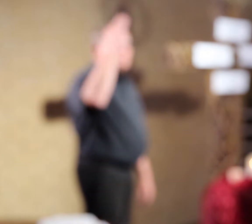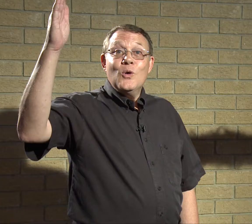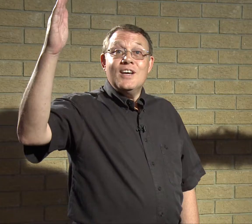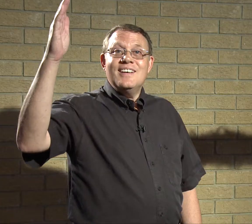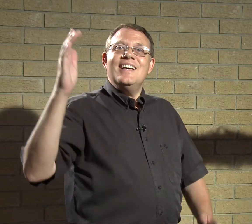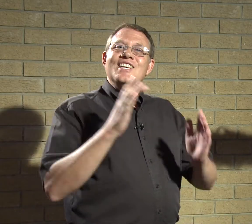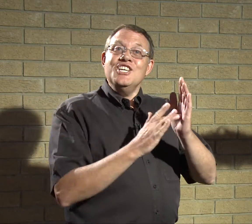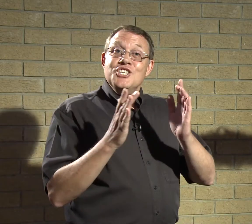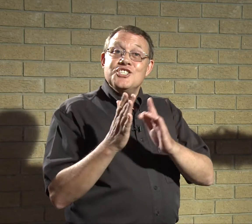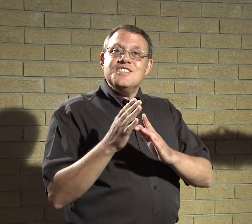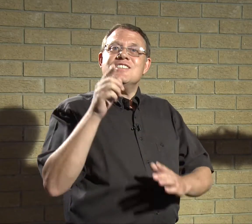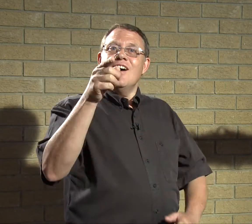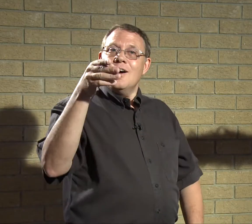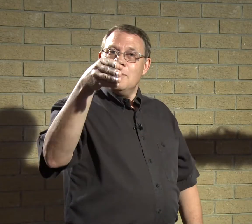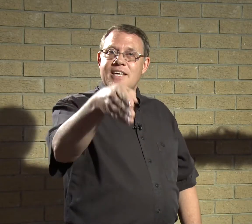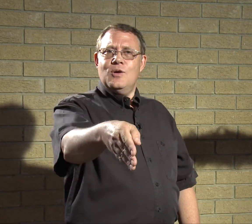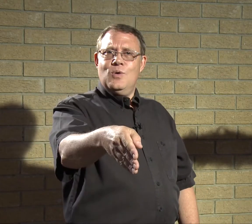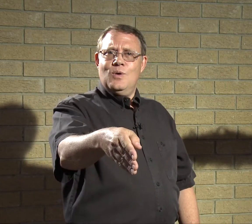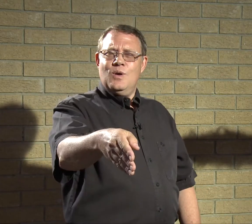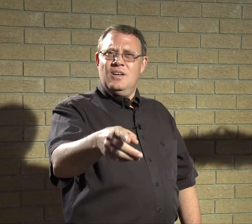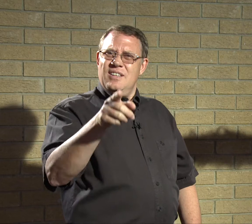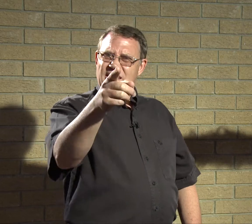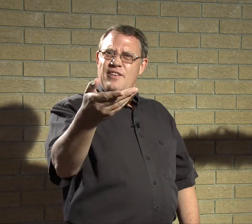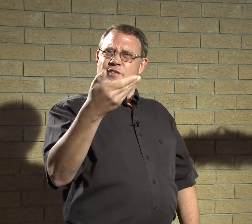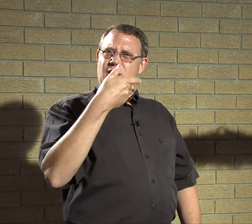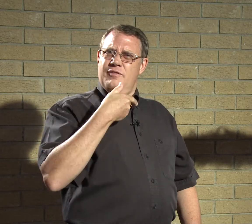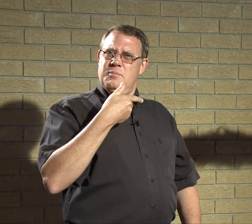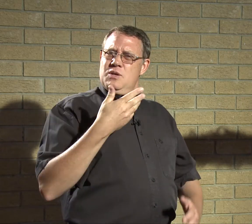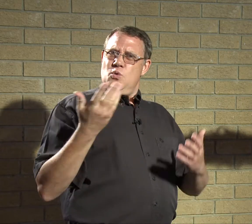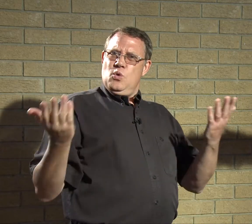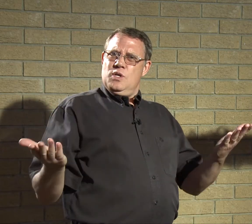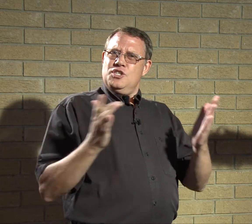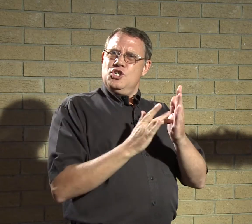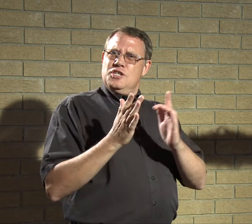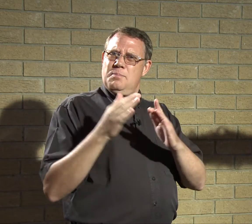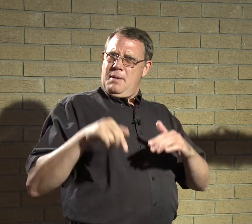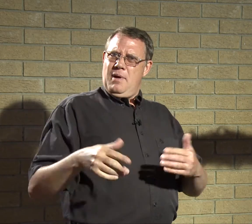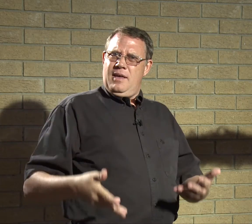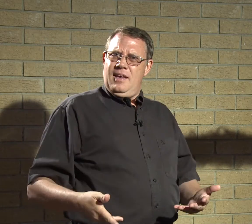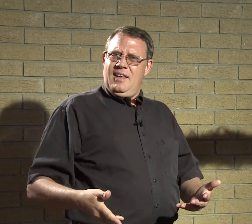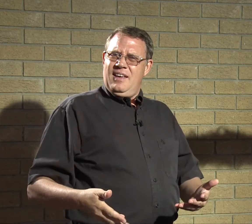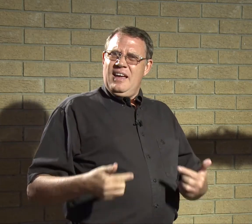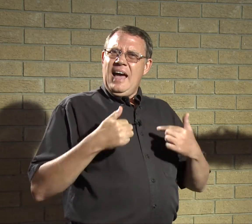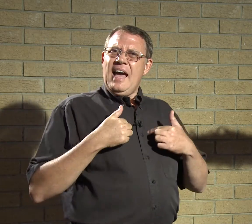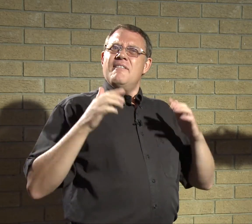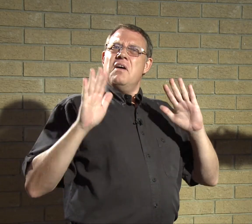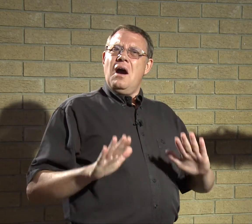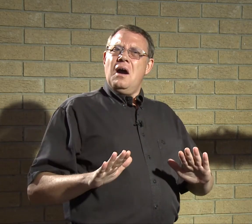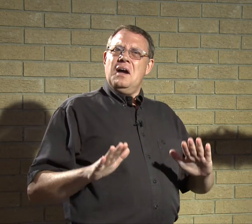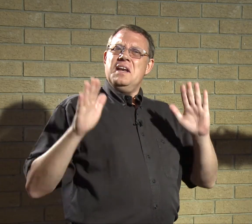Goeiemôre. Jesus is daar by jou. Jy vra vir my, hoe is Jesus by my? Ek wag en